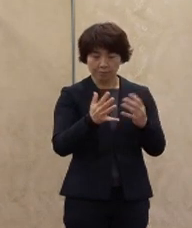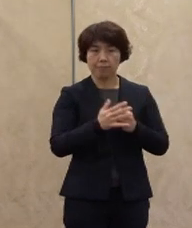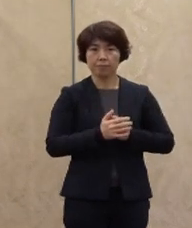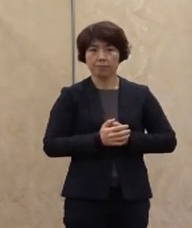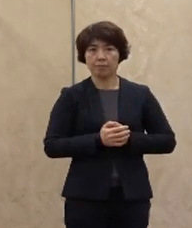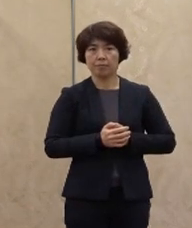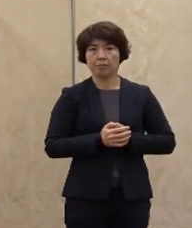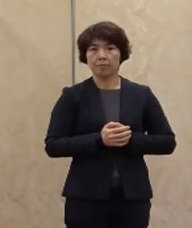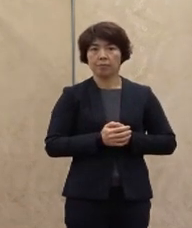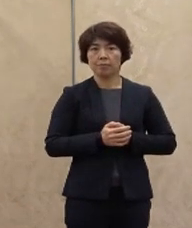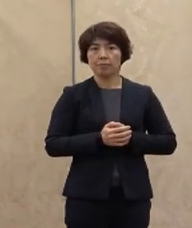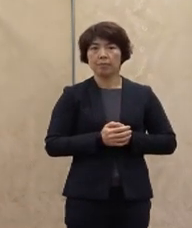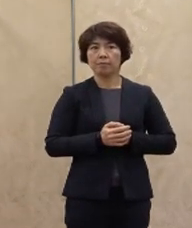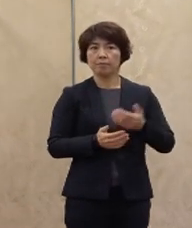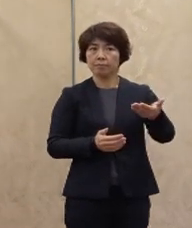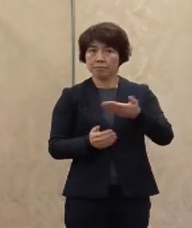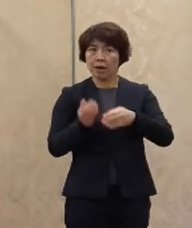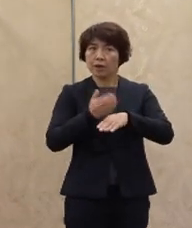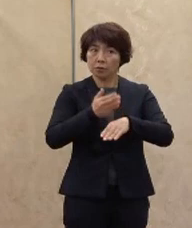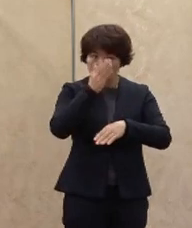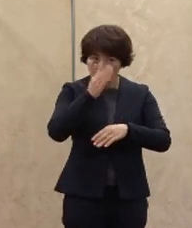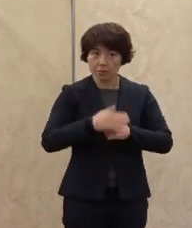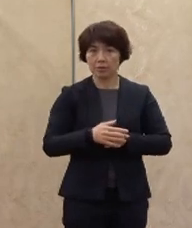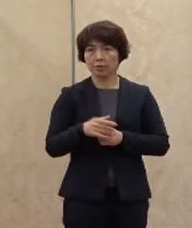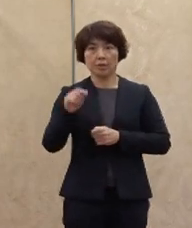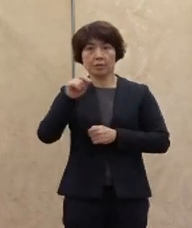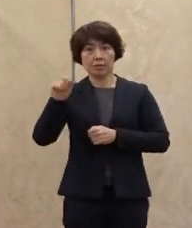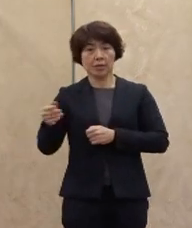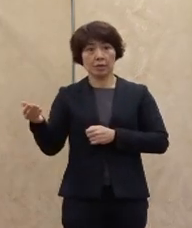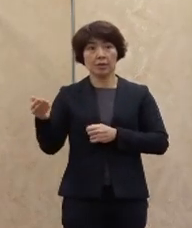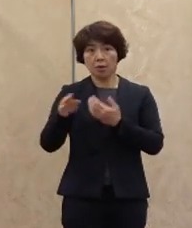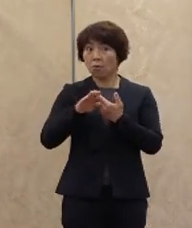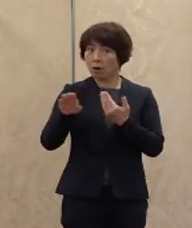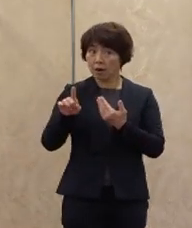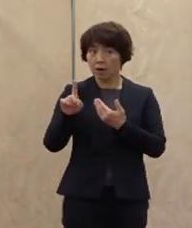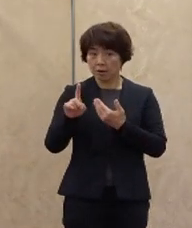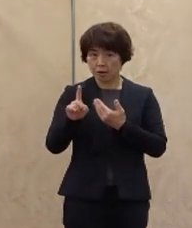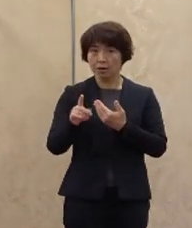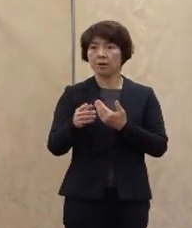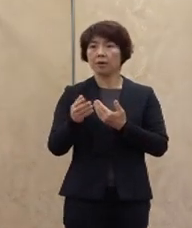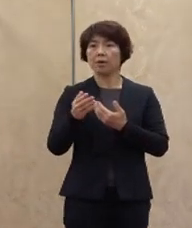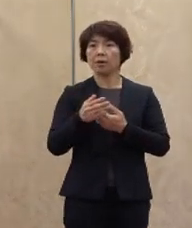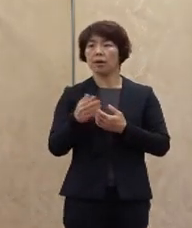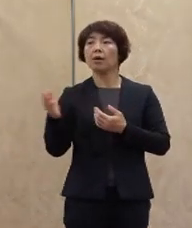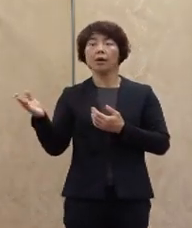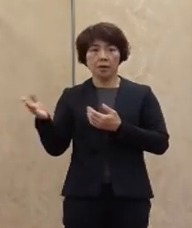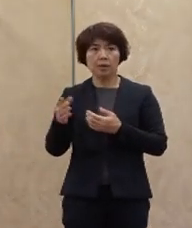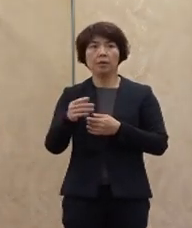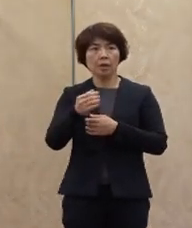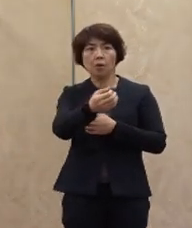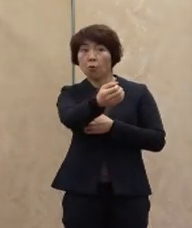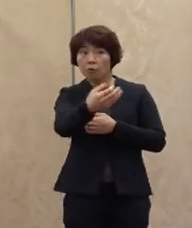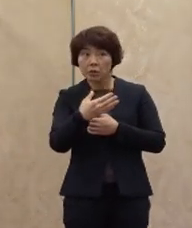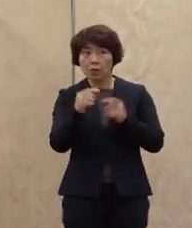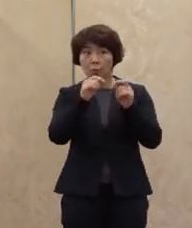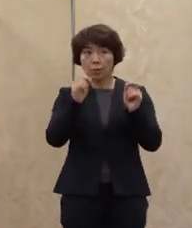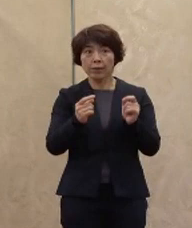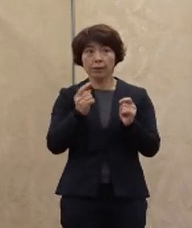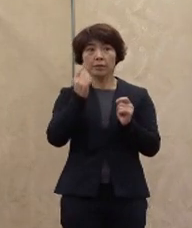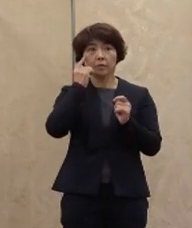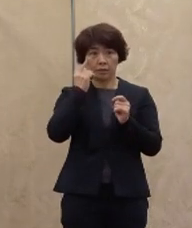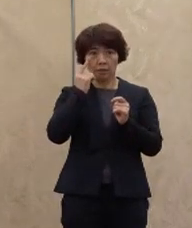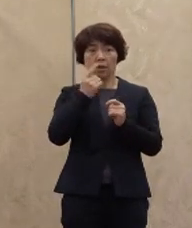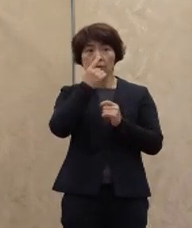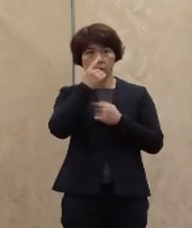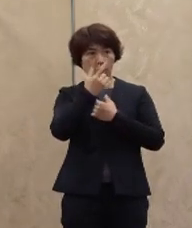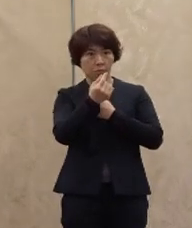ます。 ありがとうございます。 はい、他にご質問。 ただおっしゃった問題意識っていうのは、確かに僕も問題意識